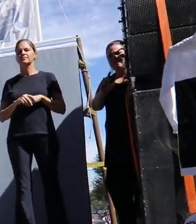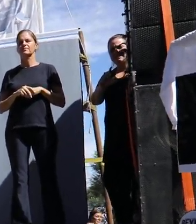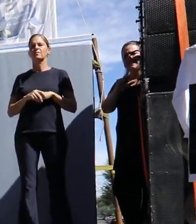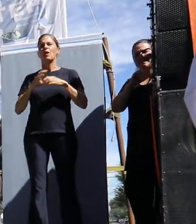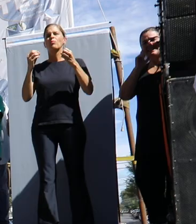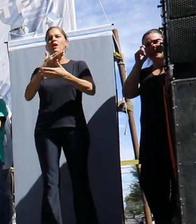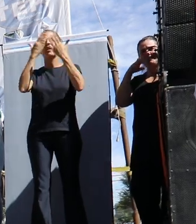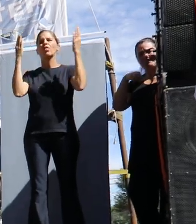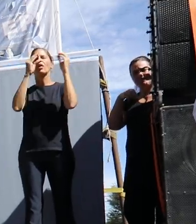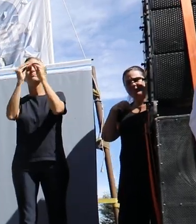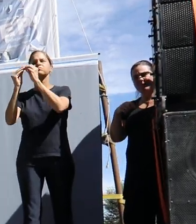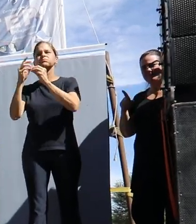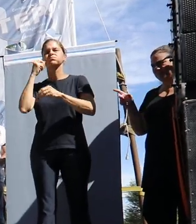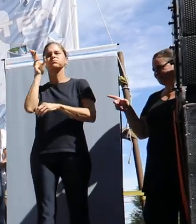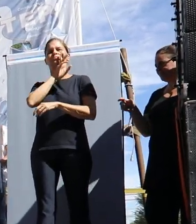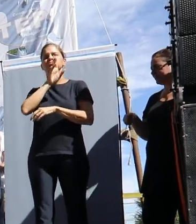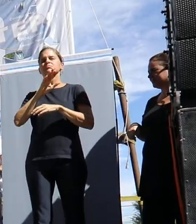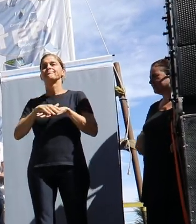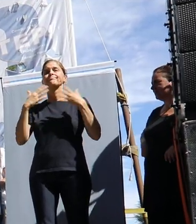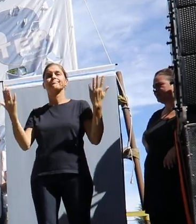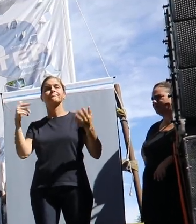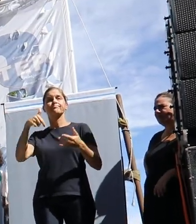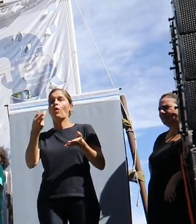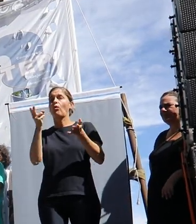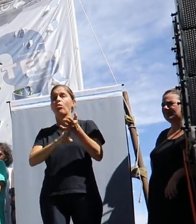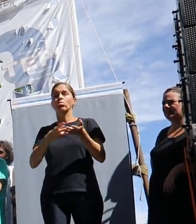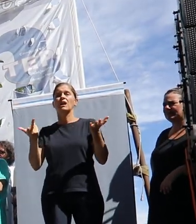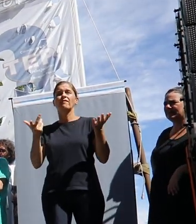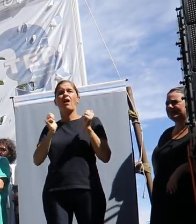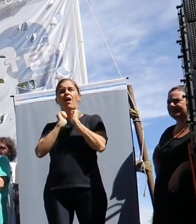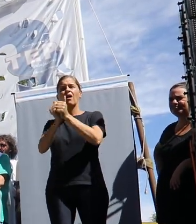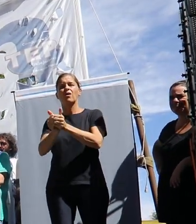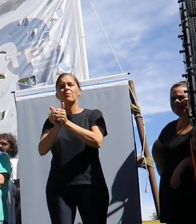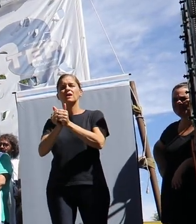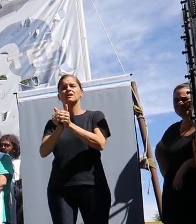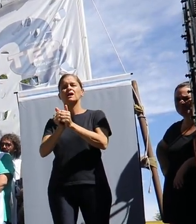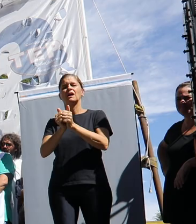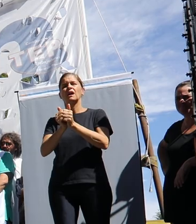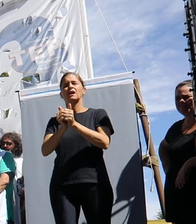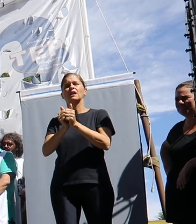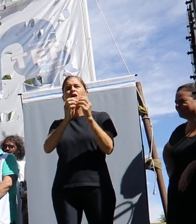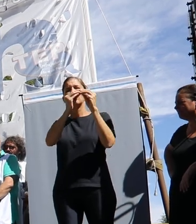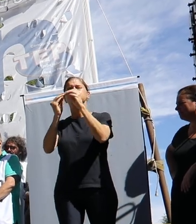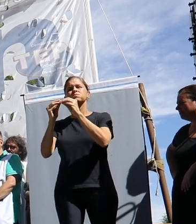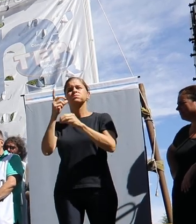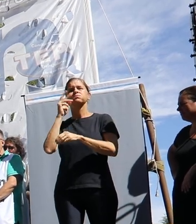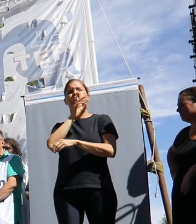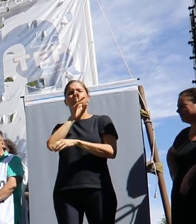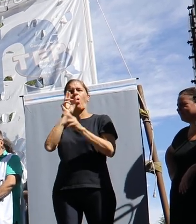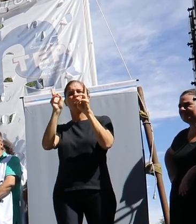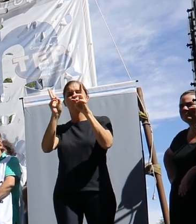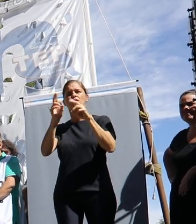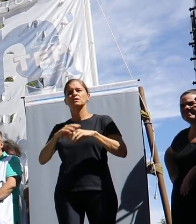Buenos días compañeros compañeras Bueno una vez más acompañando a los compañeros y a las compañeras